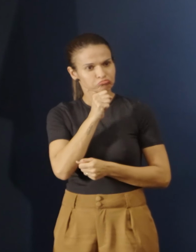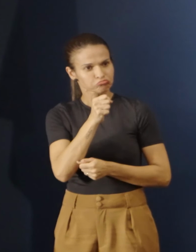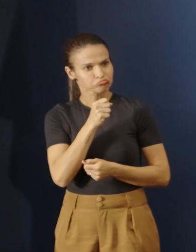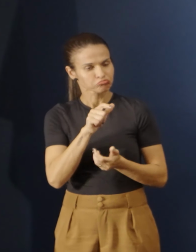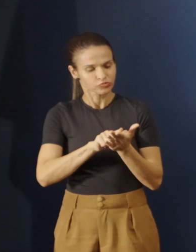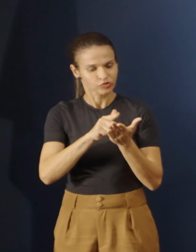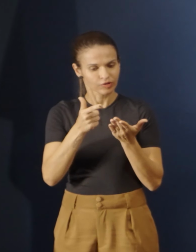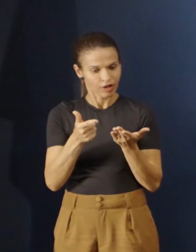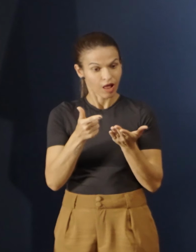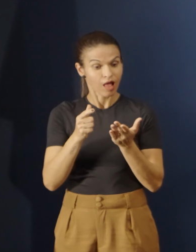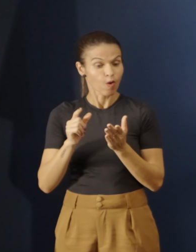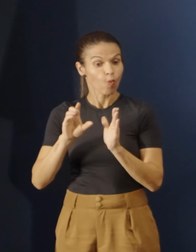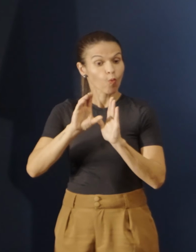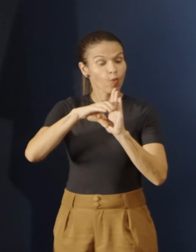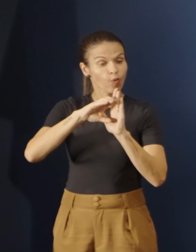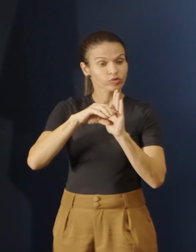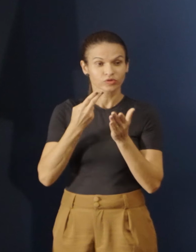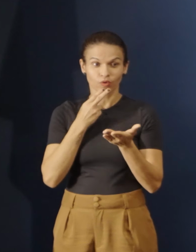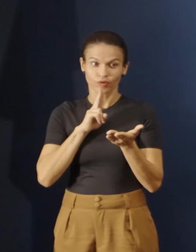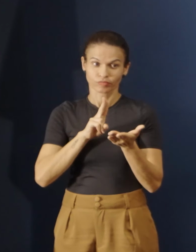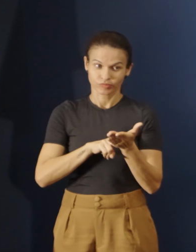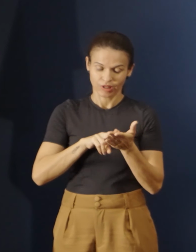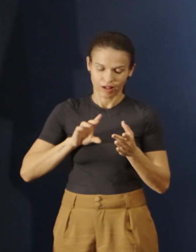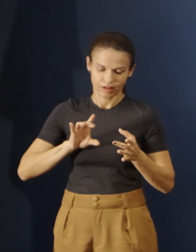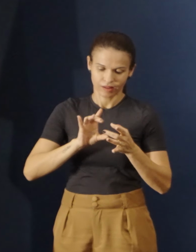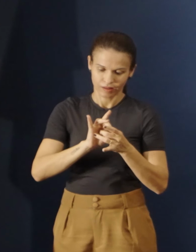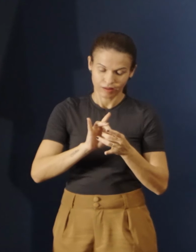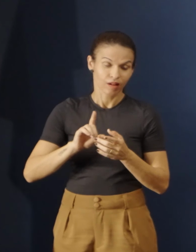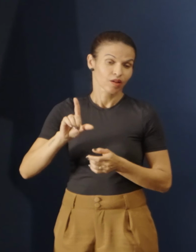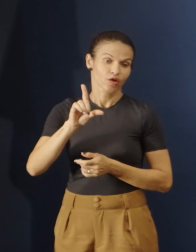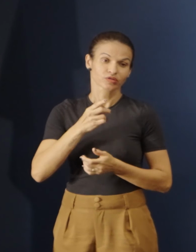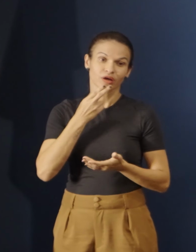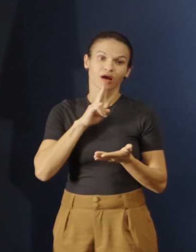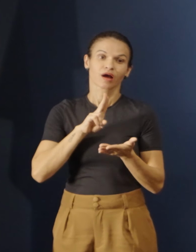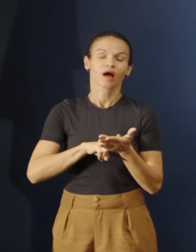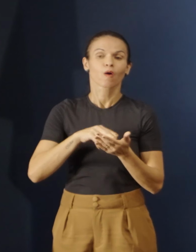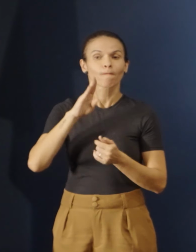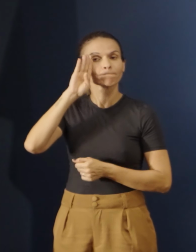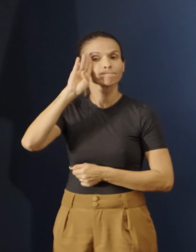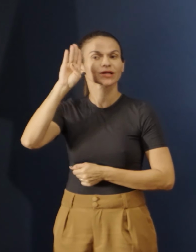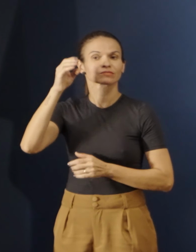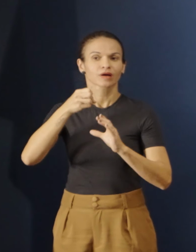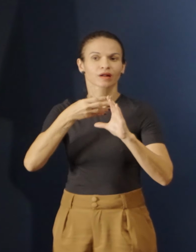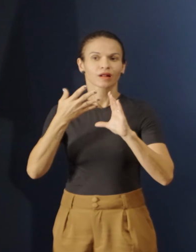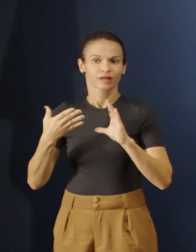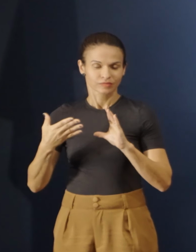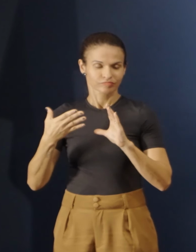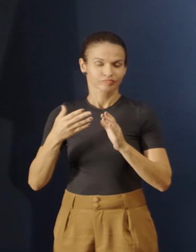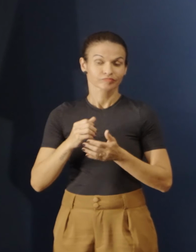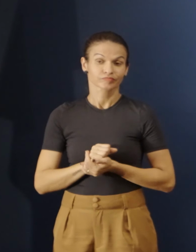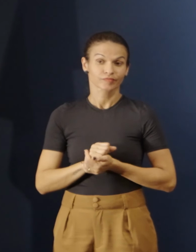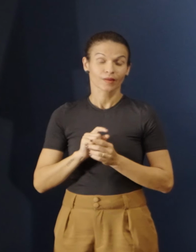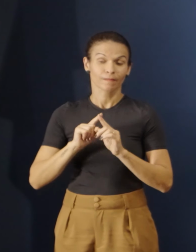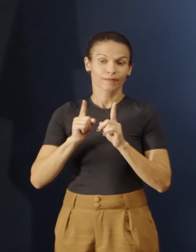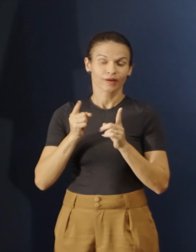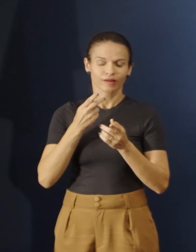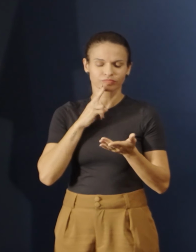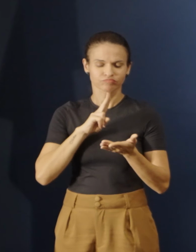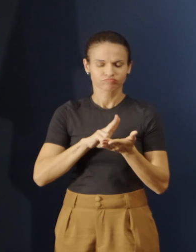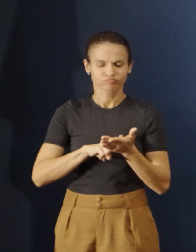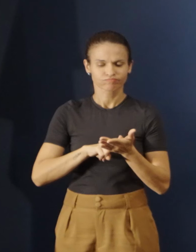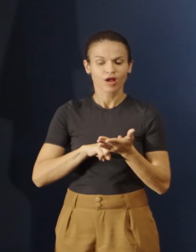parte do conceito de correspondência. Né? E claro, a carta talvez seja o principal elemento da correspondência. Mas correspondência é, acima de